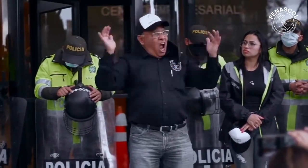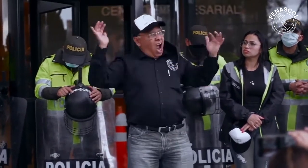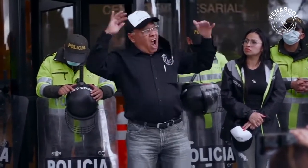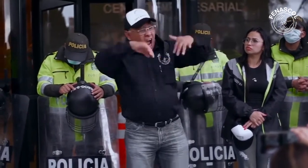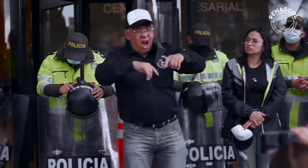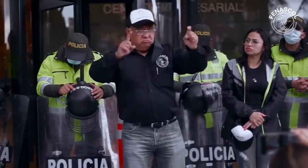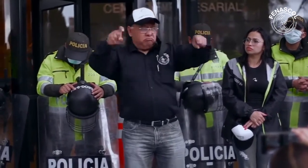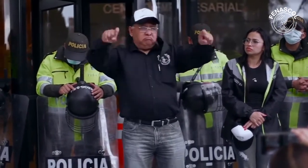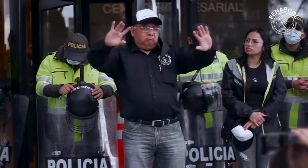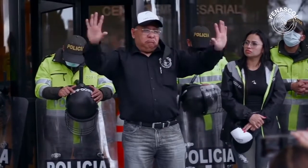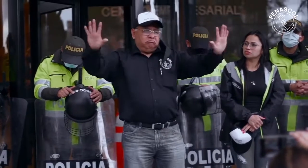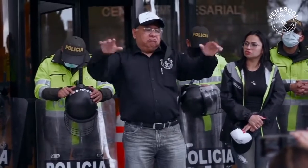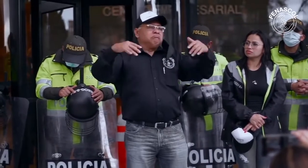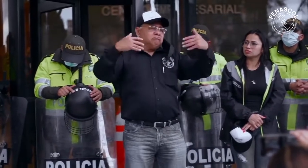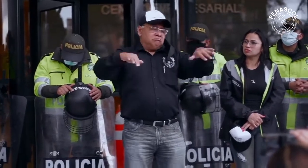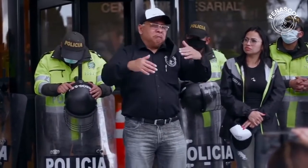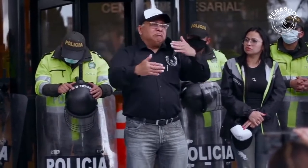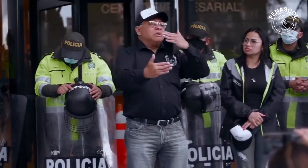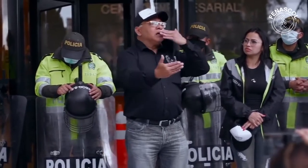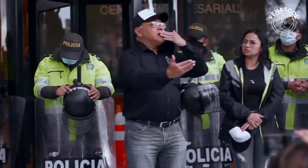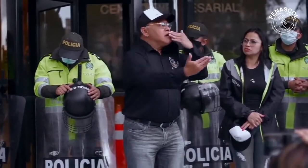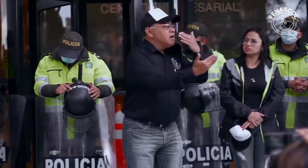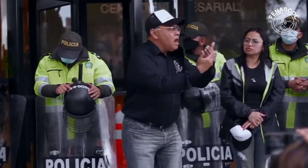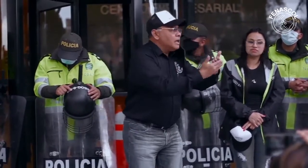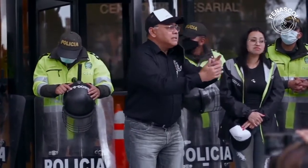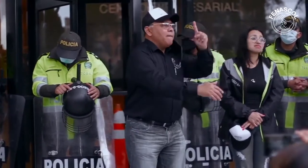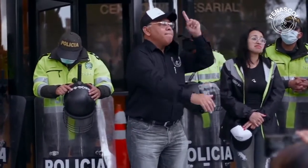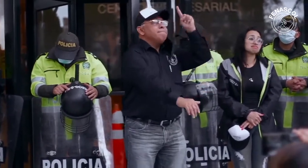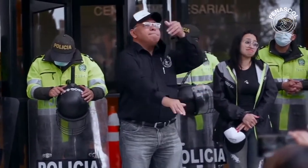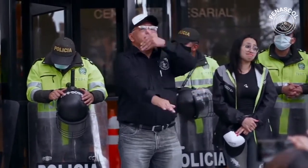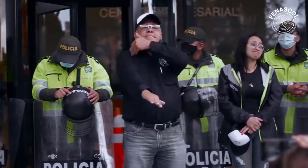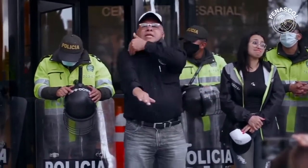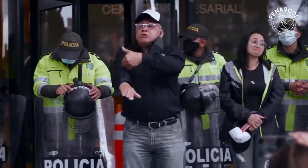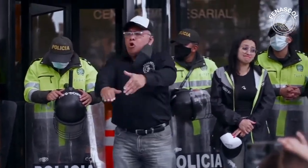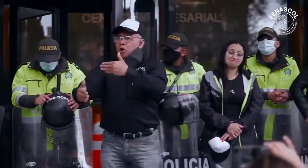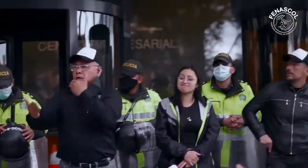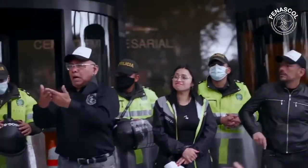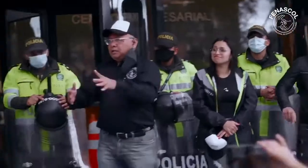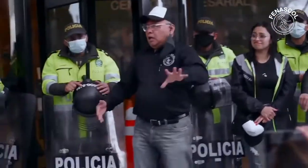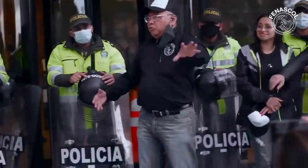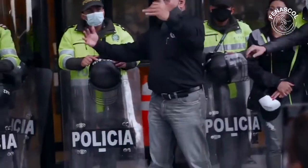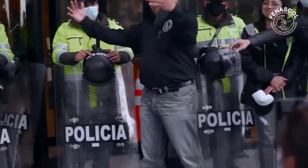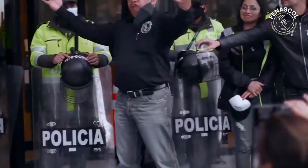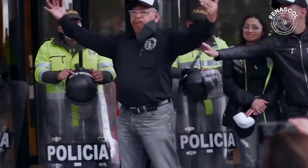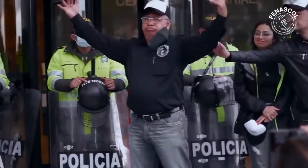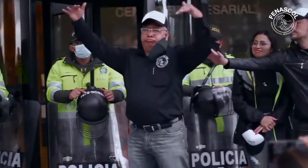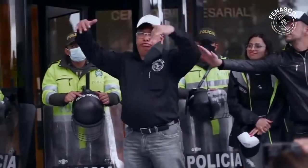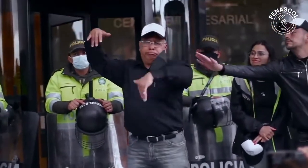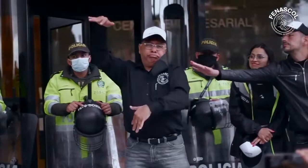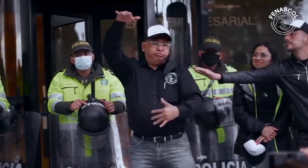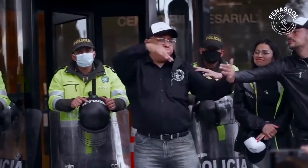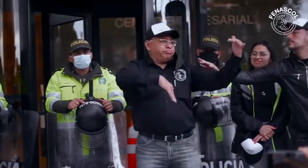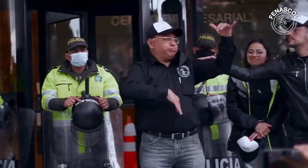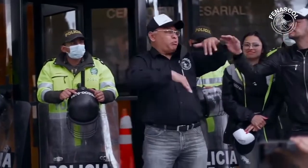el INSOR, las universidades, estará FENASCOL. No es necesario que todos ustedes vayan nuevamente. Queremos